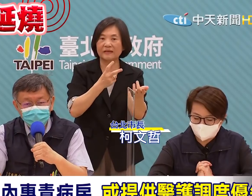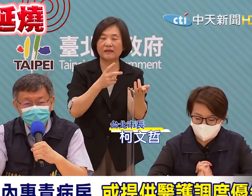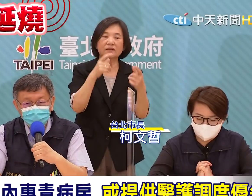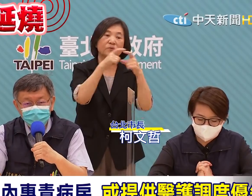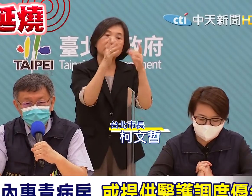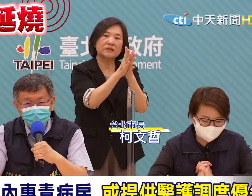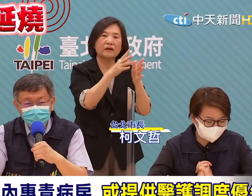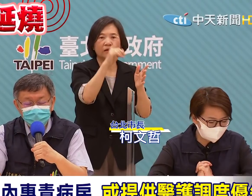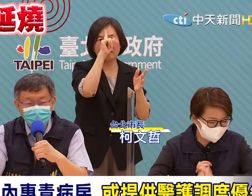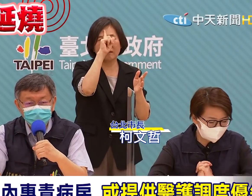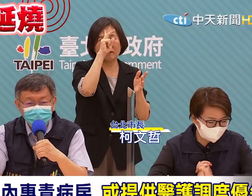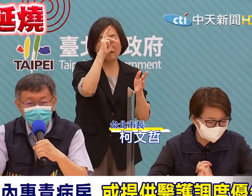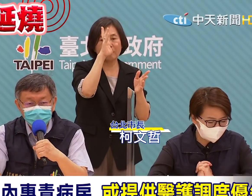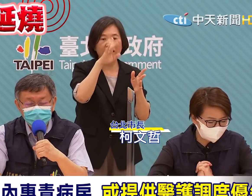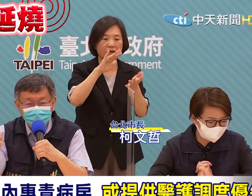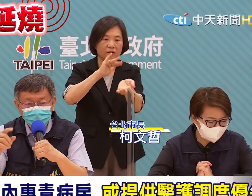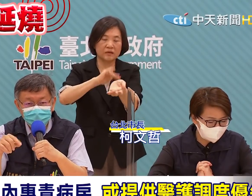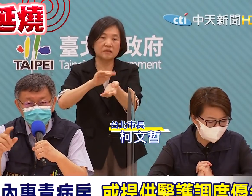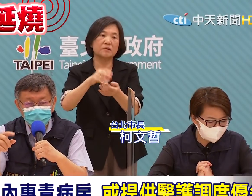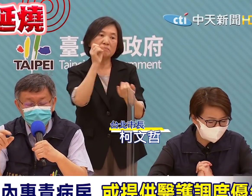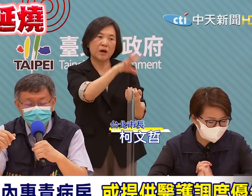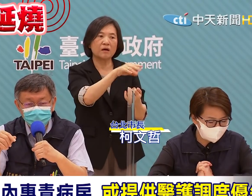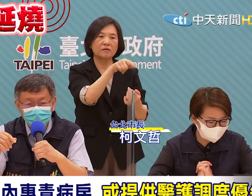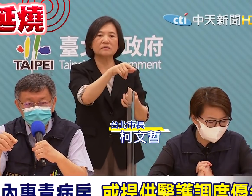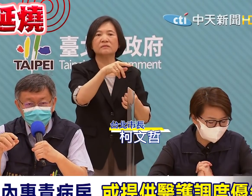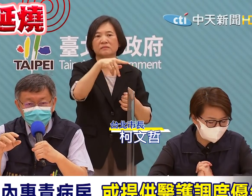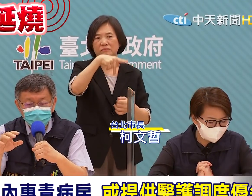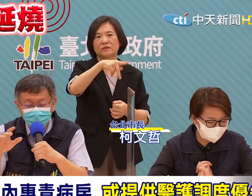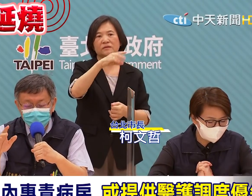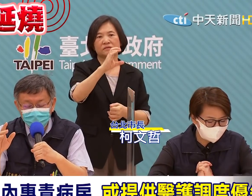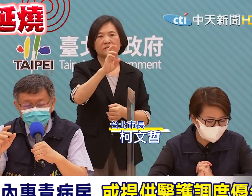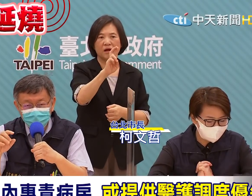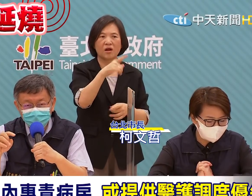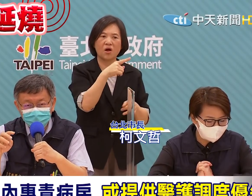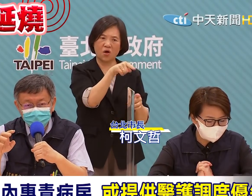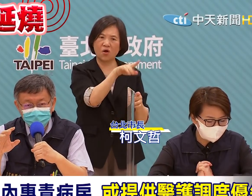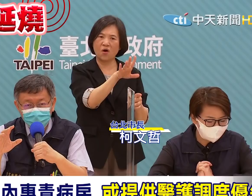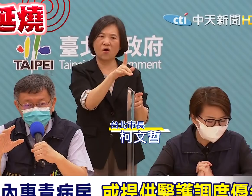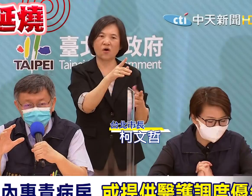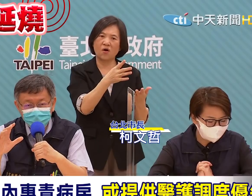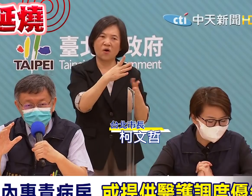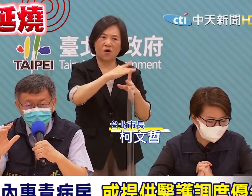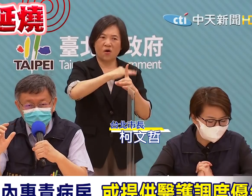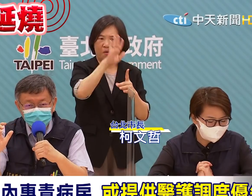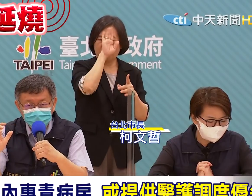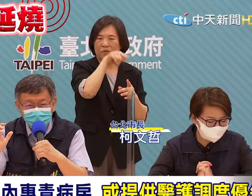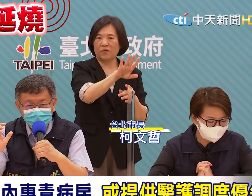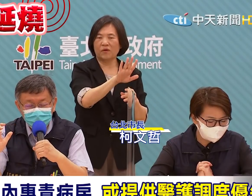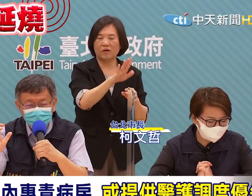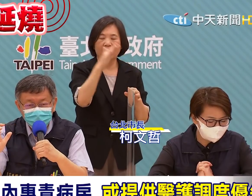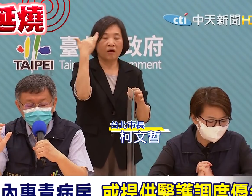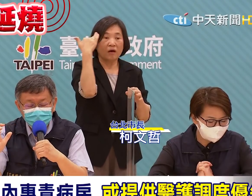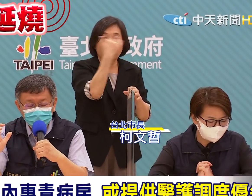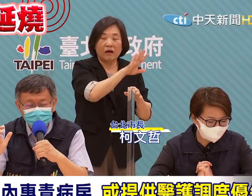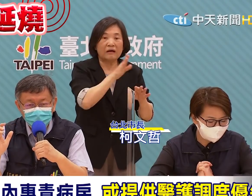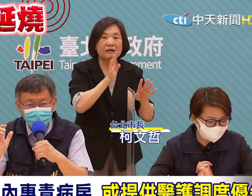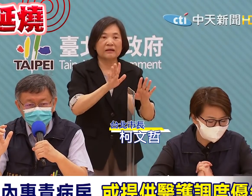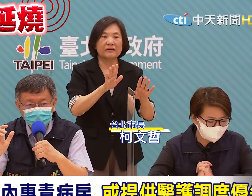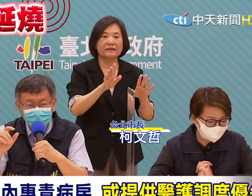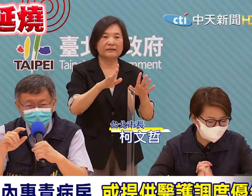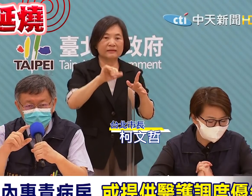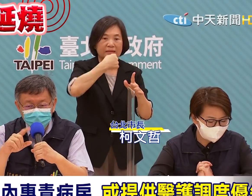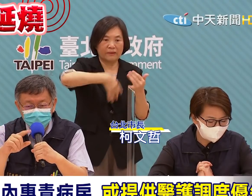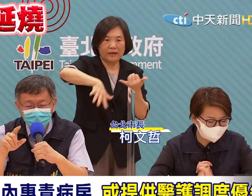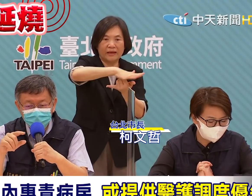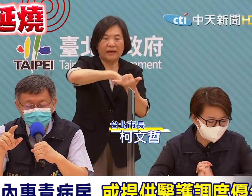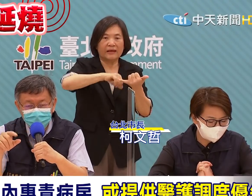里两三天后，医院才通知他说你 PCR 是正的。因为坦白讲哦，目前台湾哦一下子筛检量增加太多